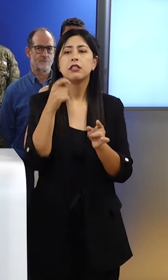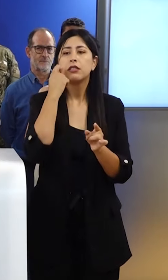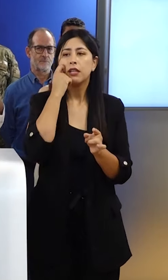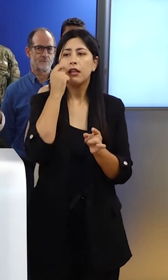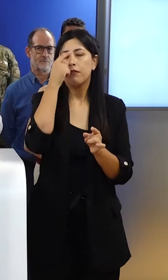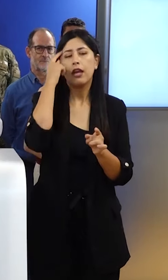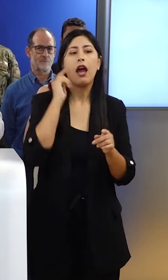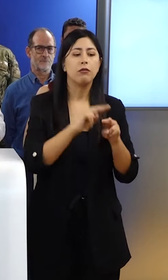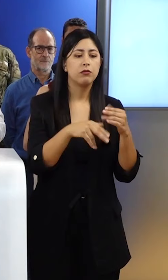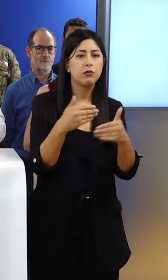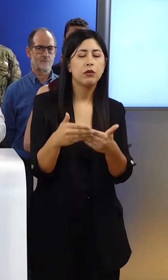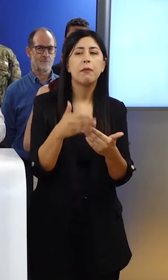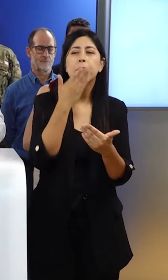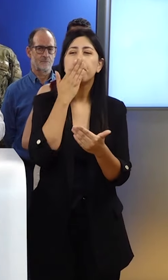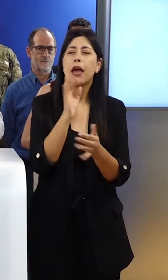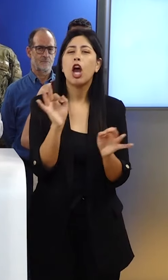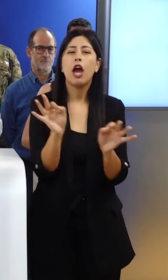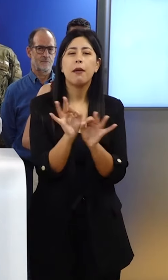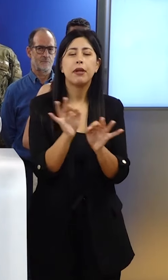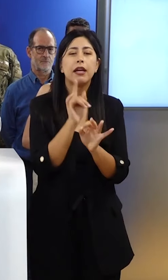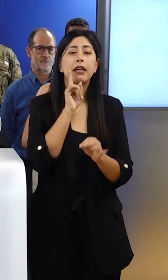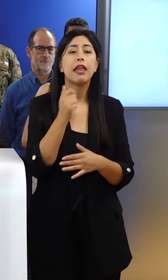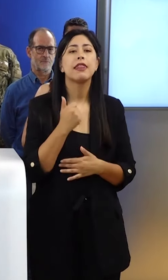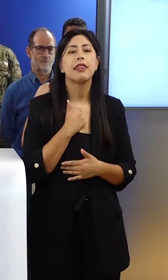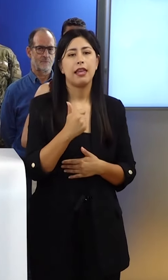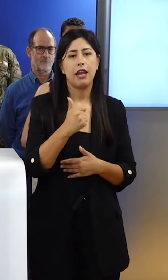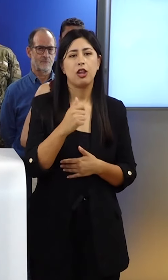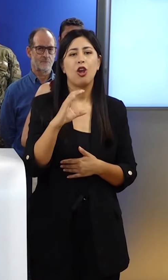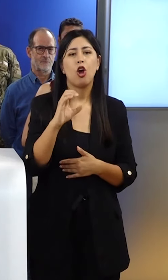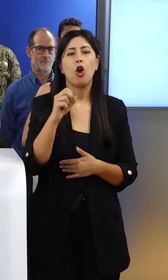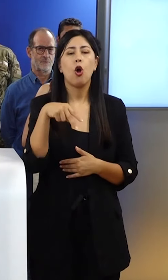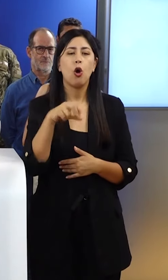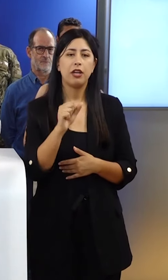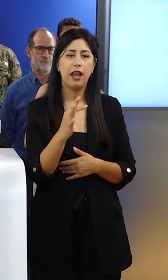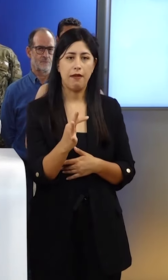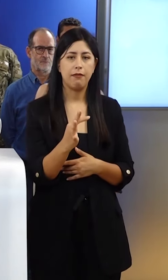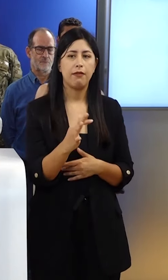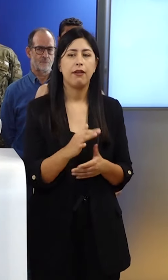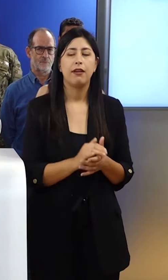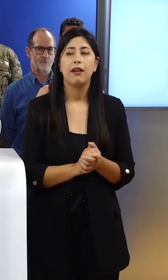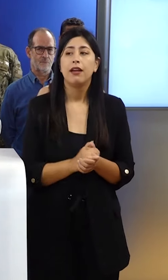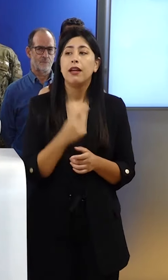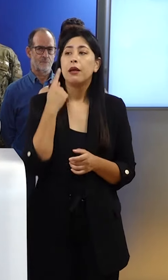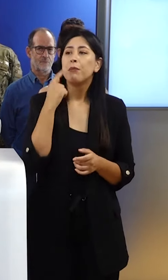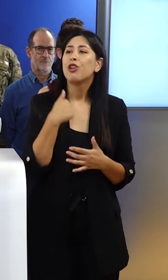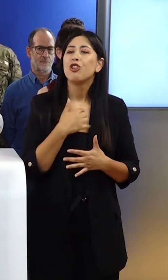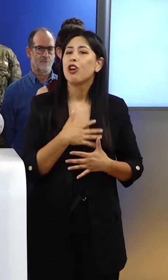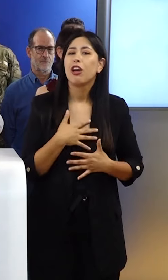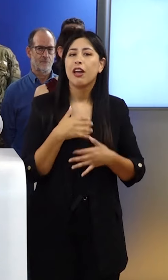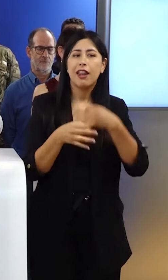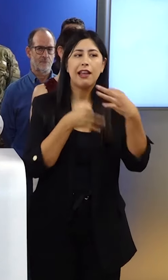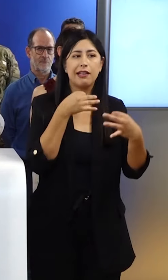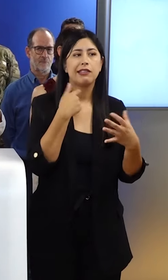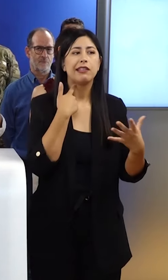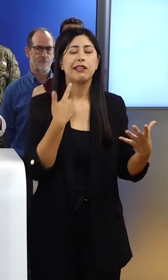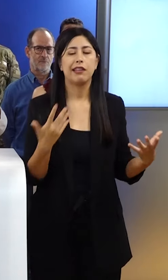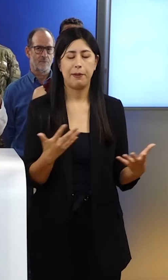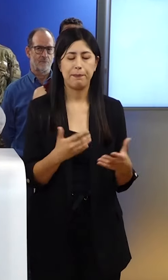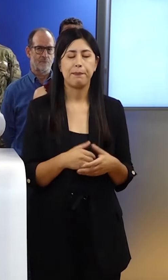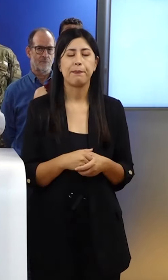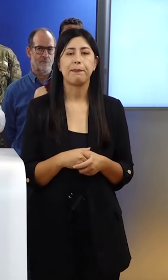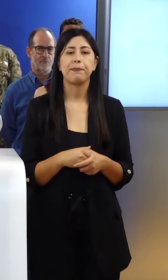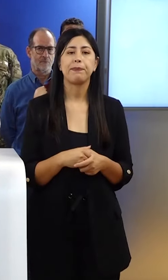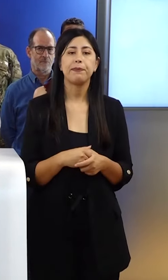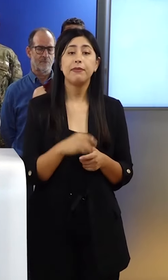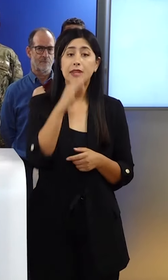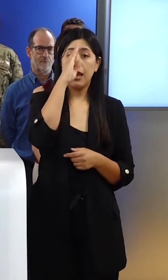capacidad operativa lo puede explicar mejor el el director de conaf pero eh lo que quiero decir es que eh digamos a partir